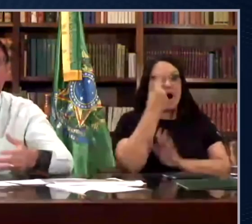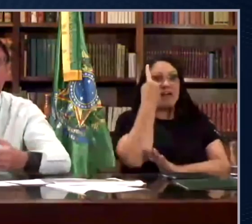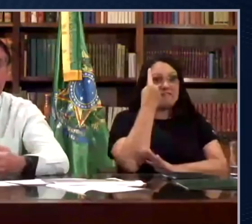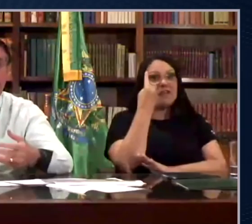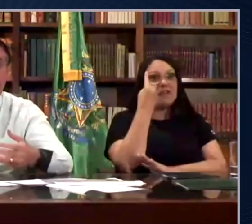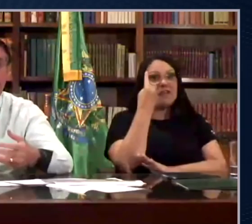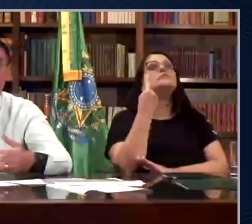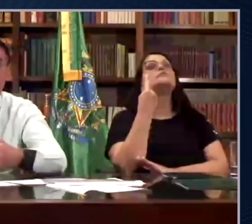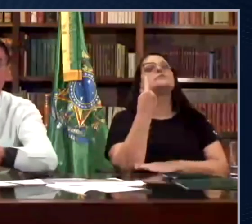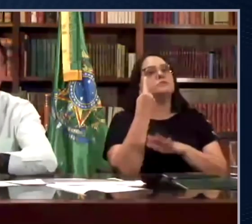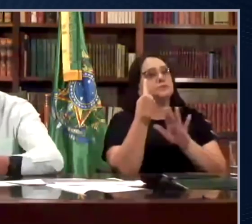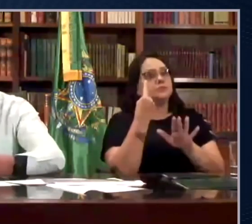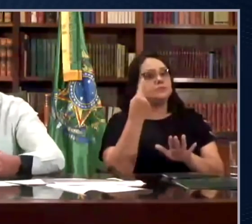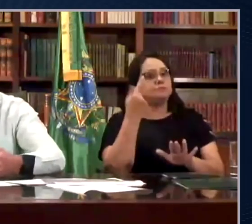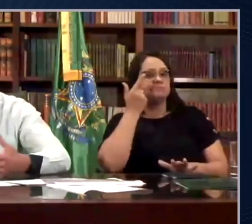Bastante